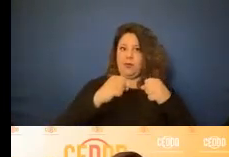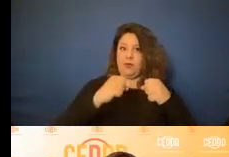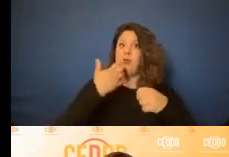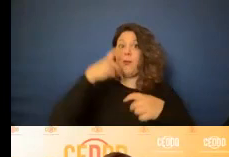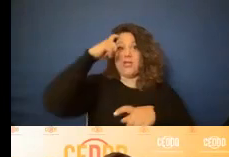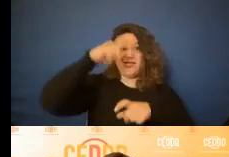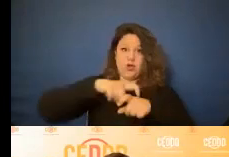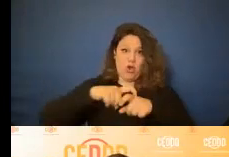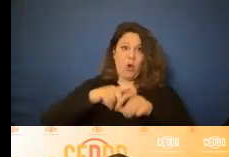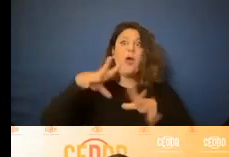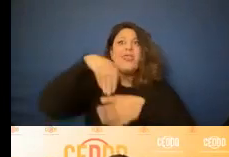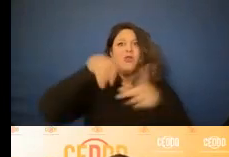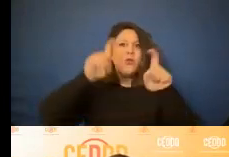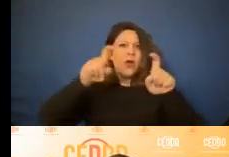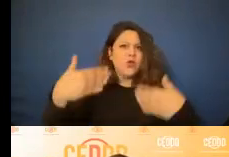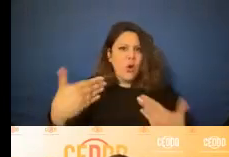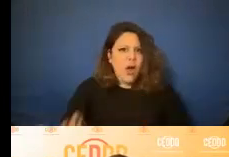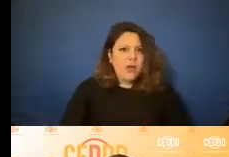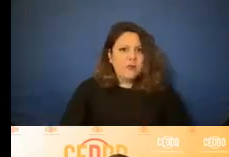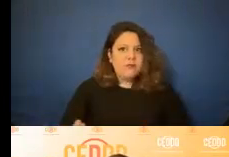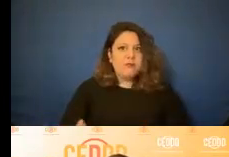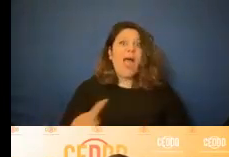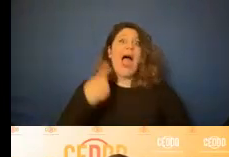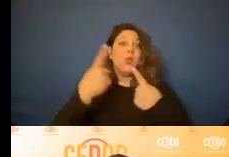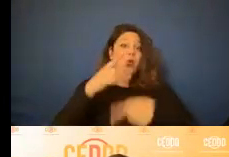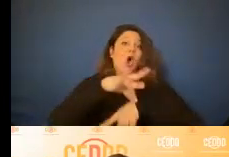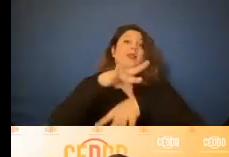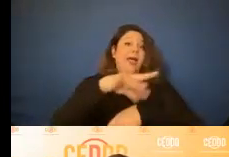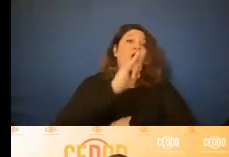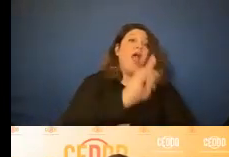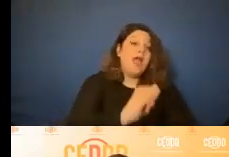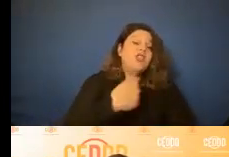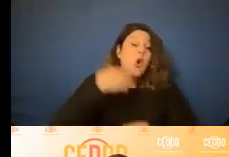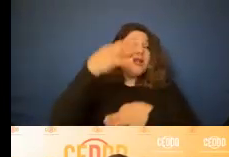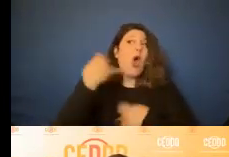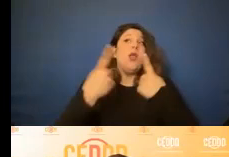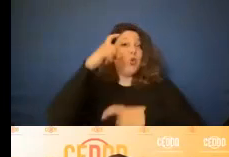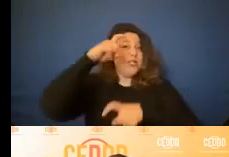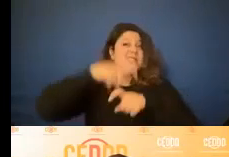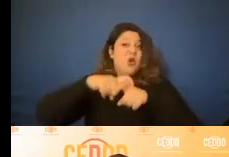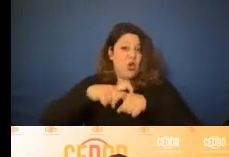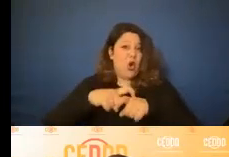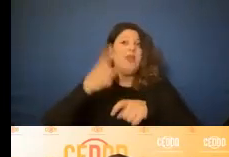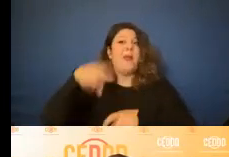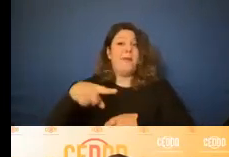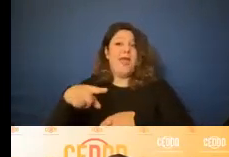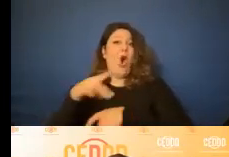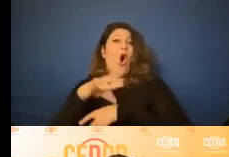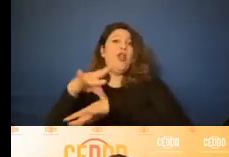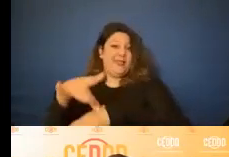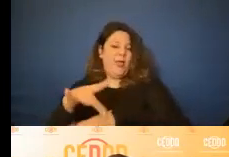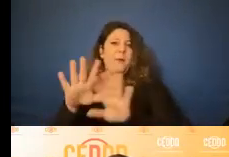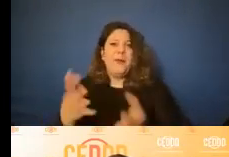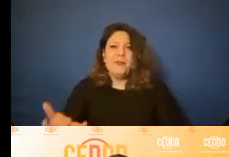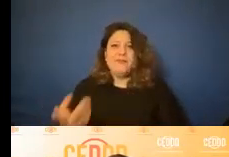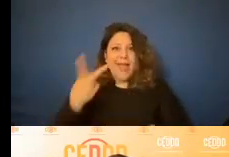los cuales, y yo diría que una minoría son psicólogos, pero hasta donde yo sé, los especialistas en conducta, es decir, en la gestión